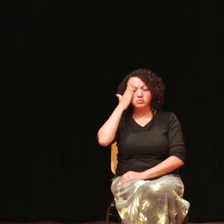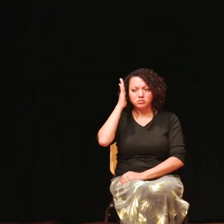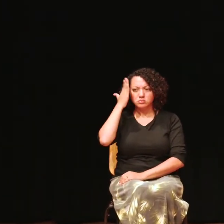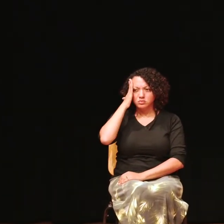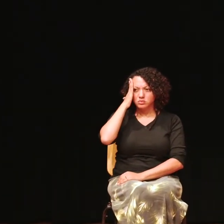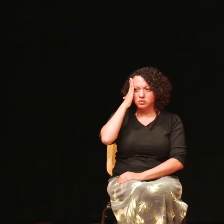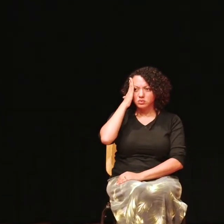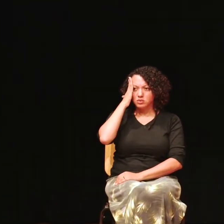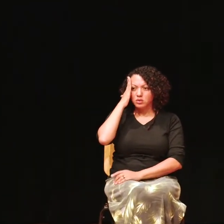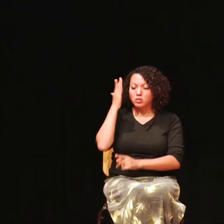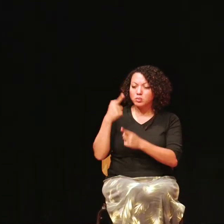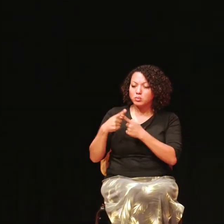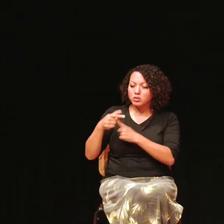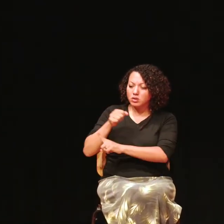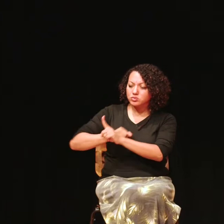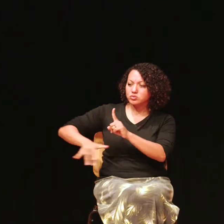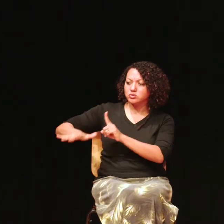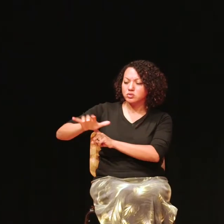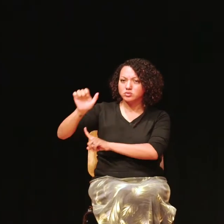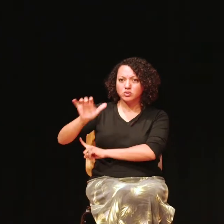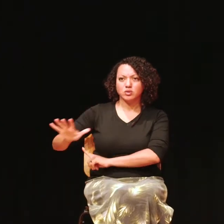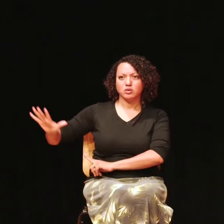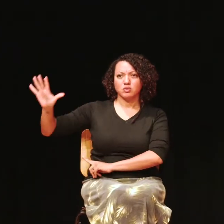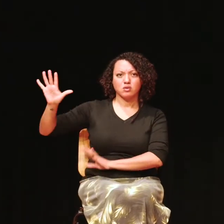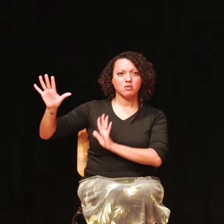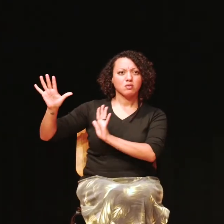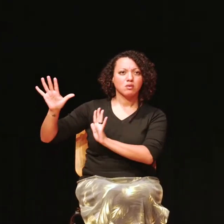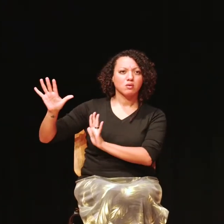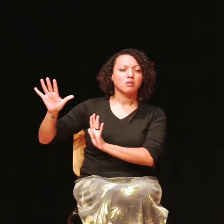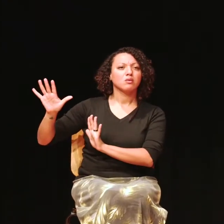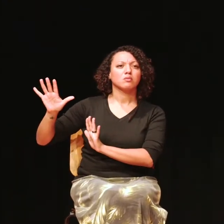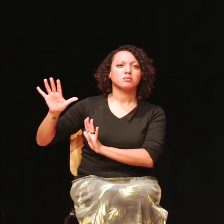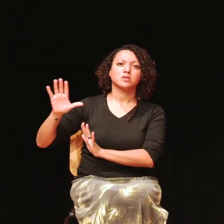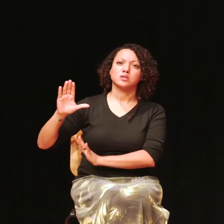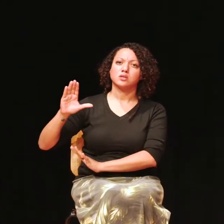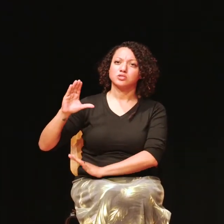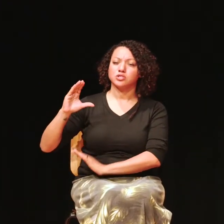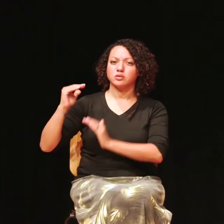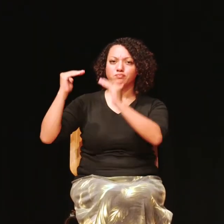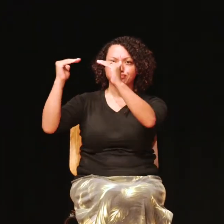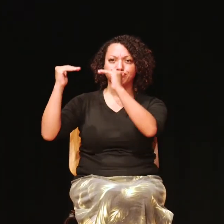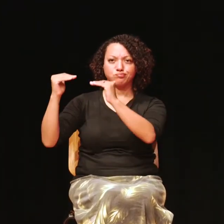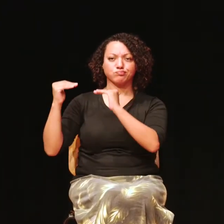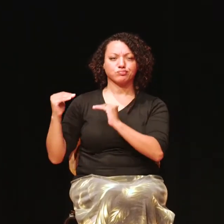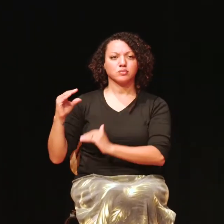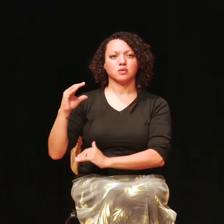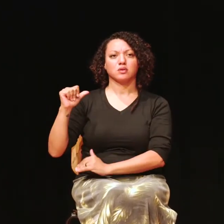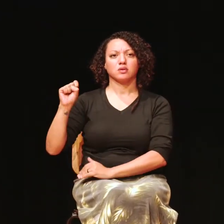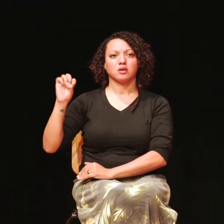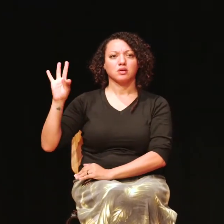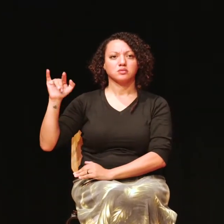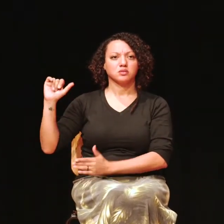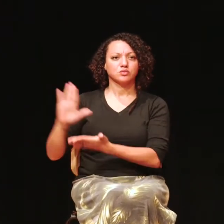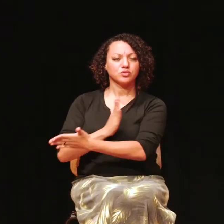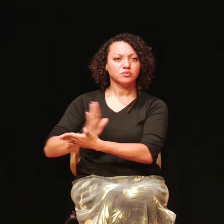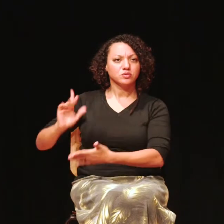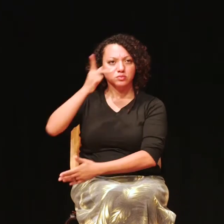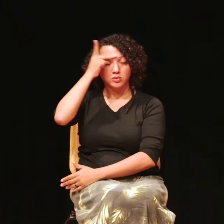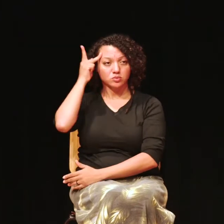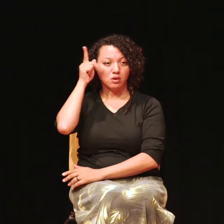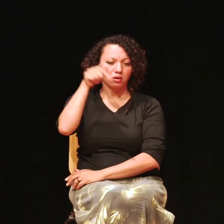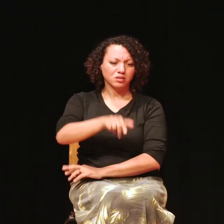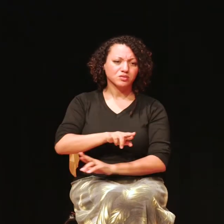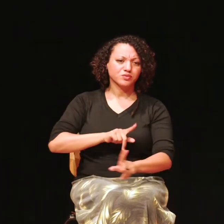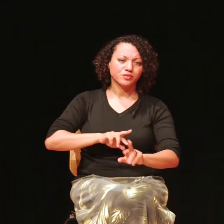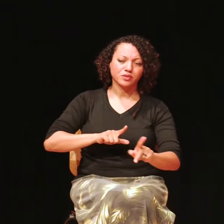de uma visão da sociedade europeia entendida como sociedade de castas. Não é uma sociedade dividida em castas que não é a nossa.